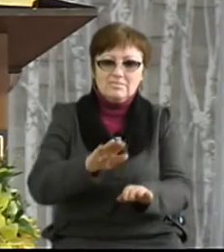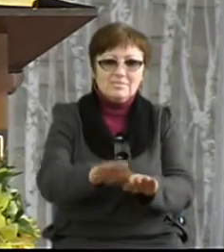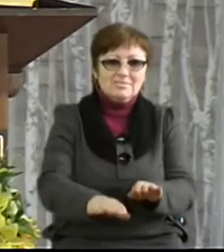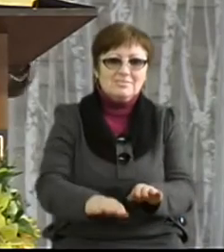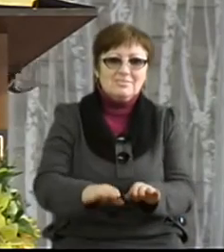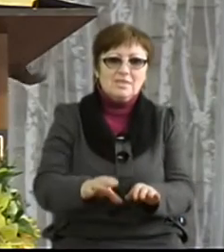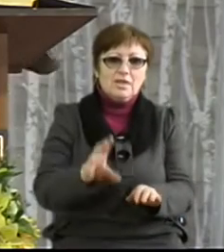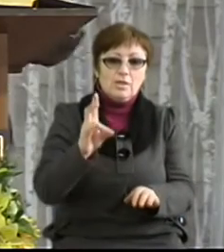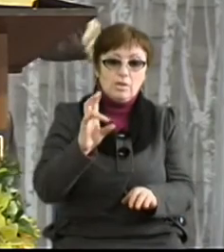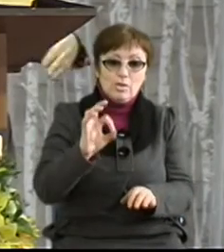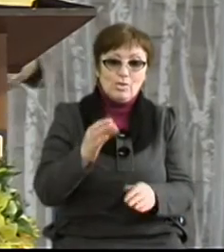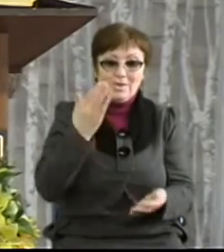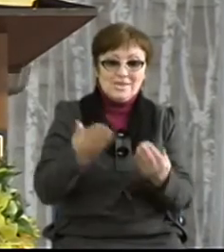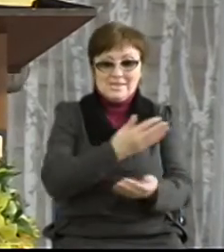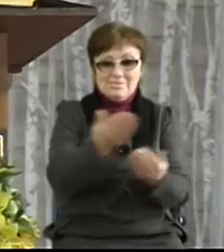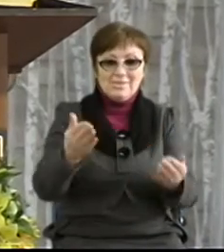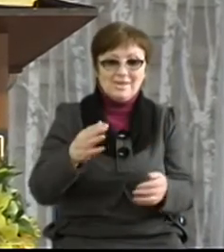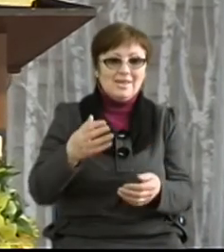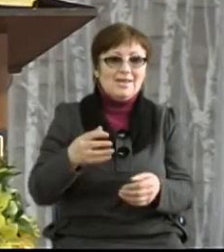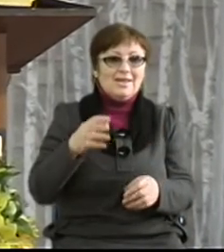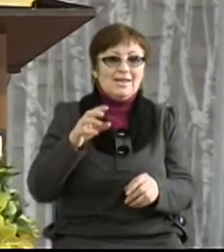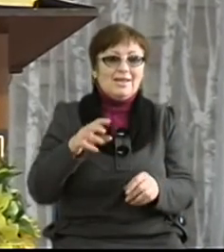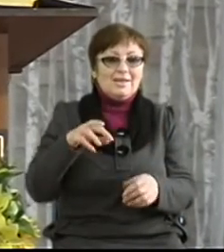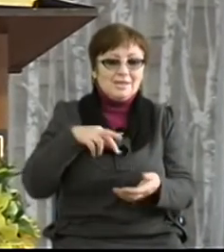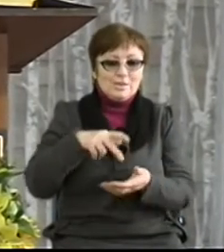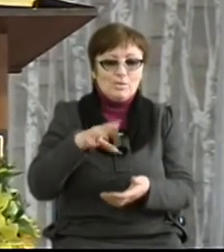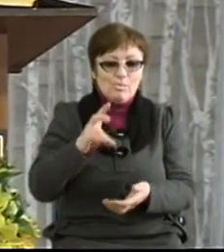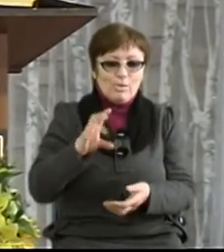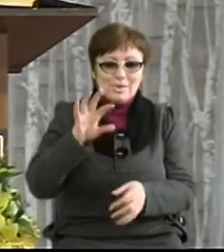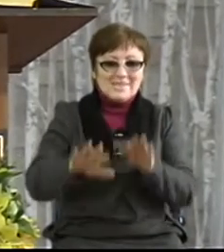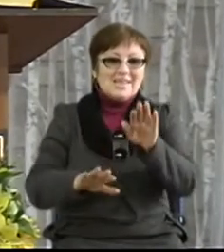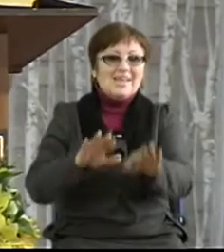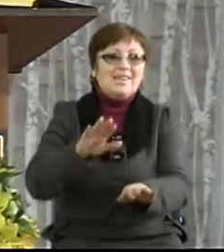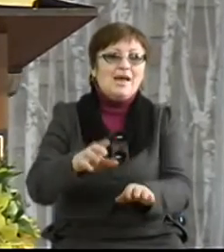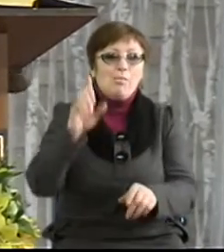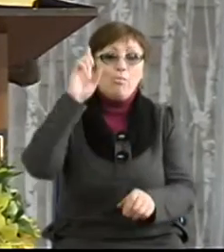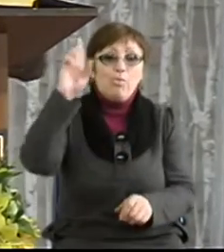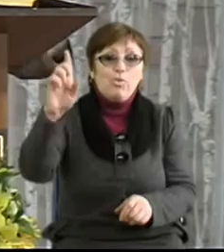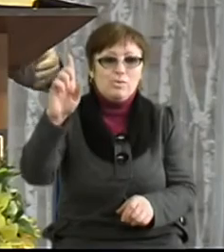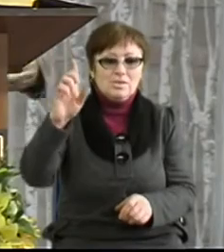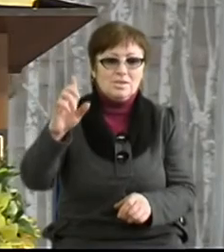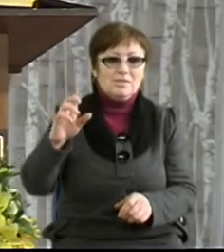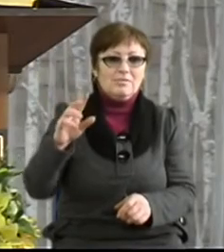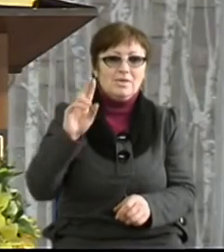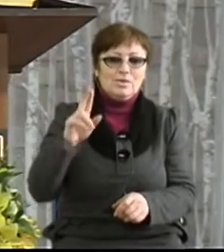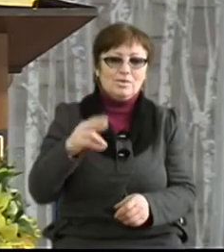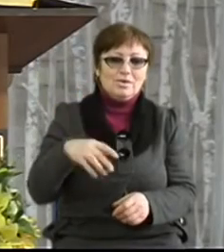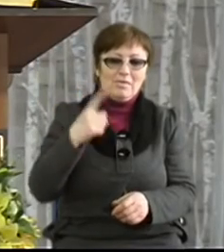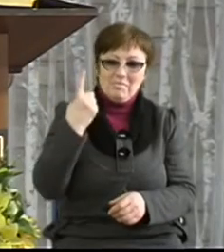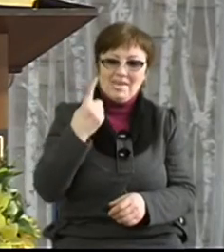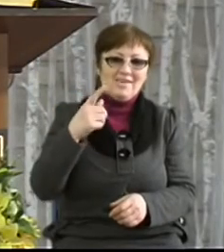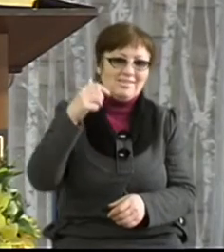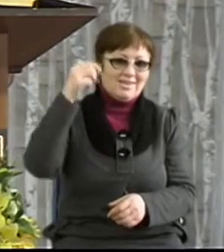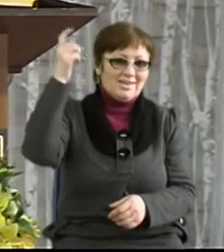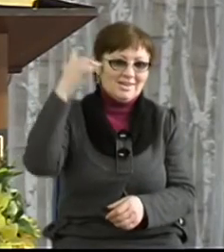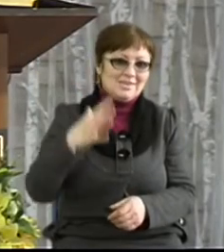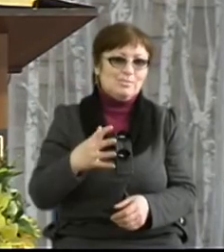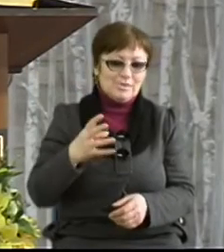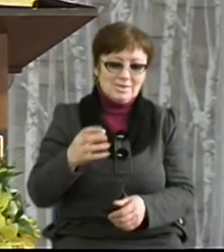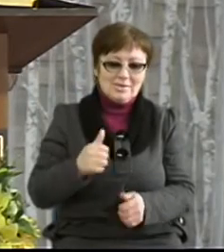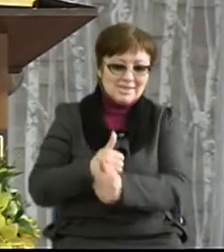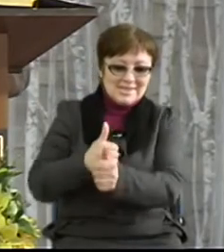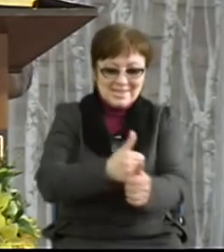мы двигаемся по следам Божьим, то есть по тем следам, по той дороге, по которую нам прокладывает Господь, то нам тогда идти гораздо